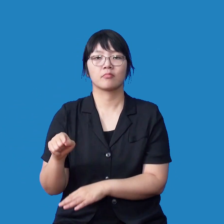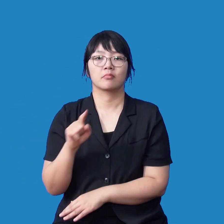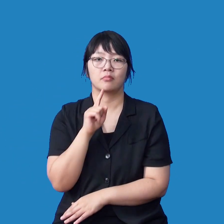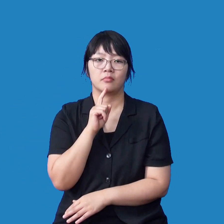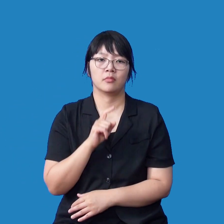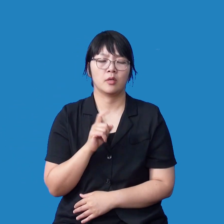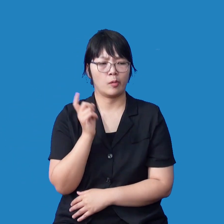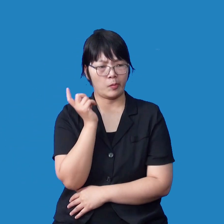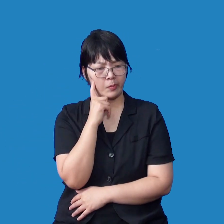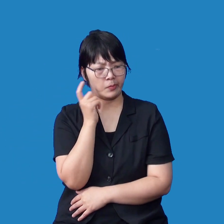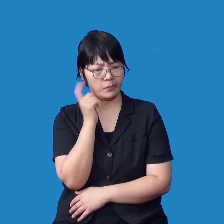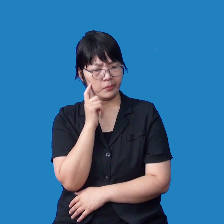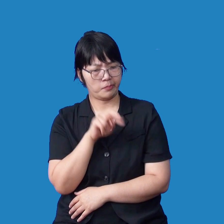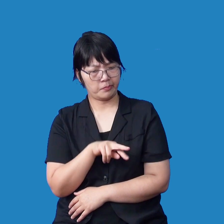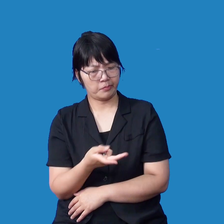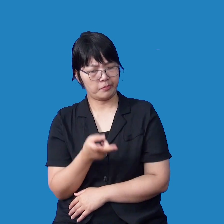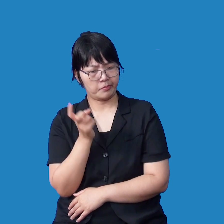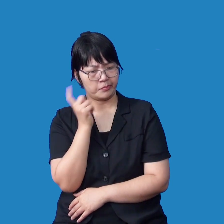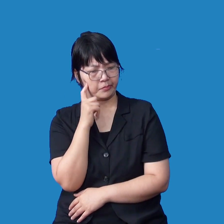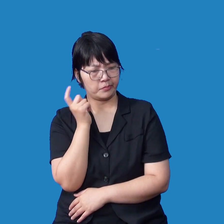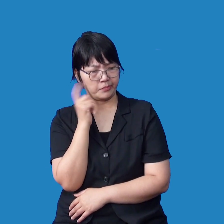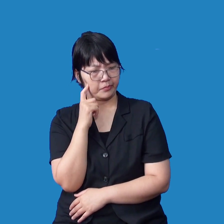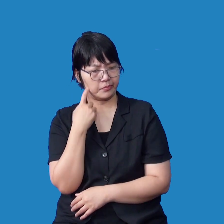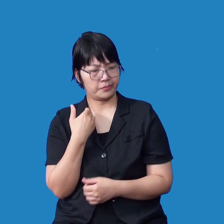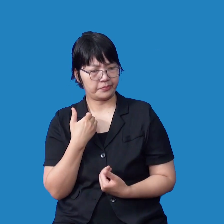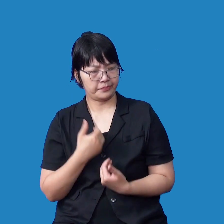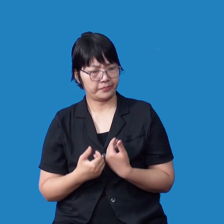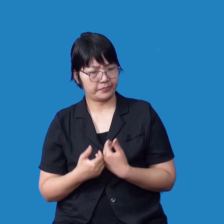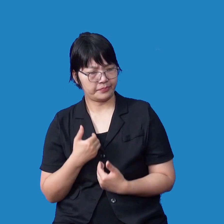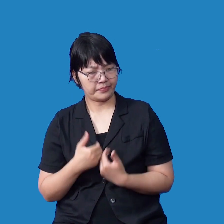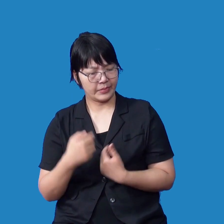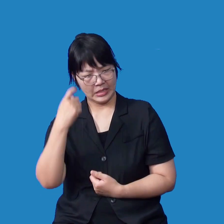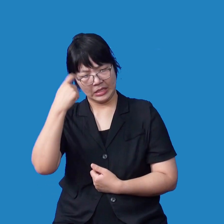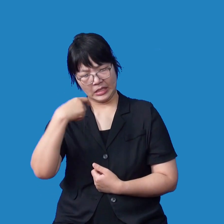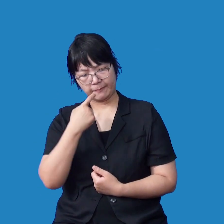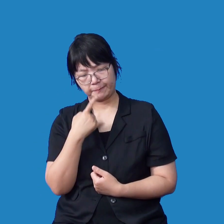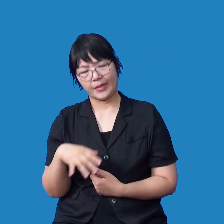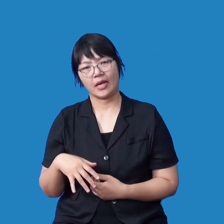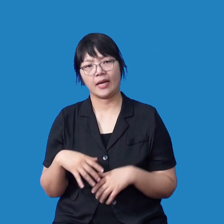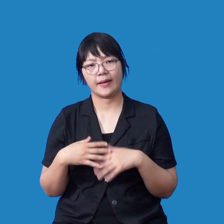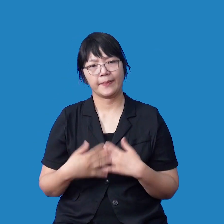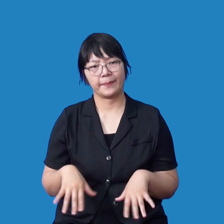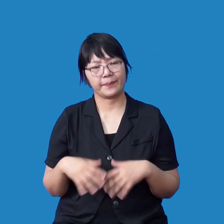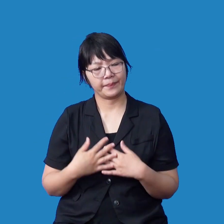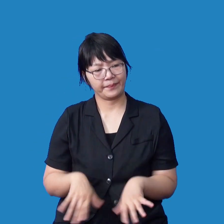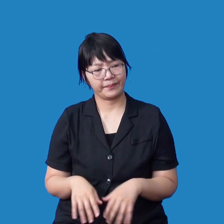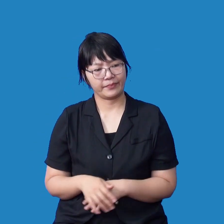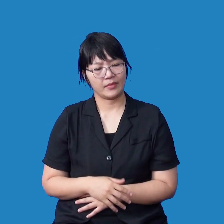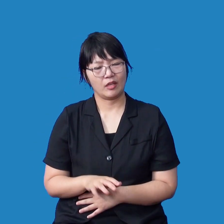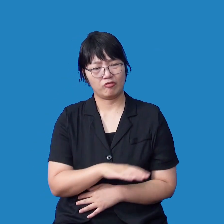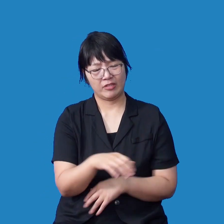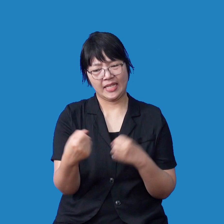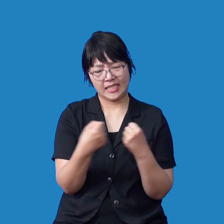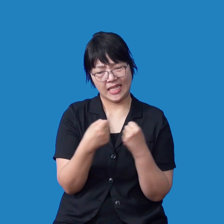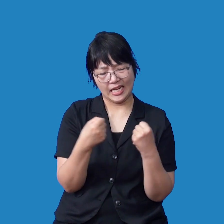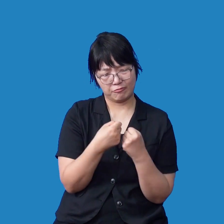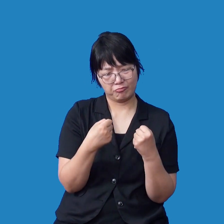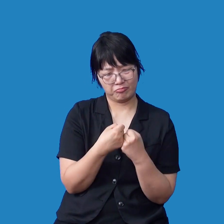왜 이렇게 번역했는지 몰라요. 아주 약하게, 틀린 것은 아니지만 약하게 번역을 했어요. 우리의 싸움은 이 말이에요. 우리의